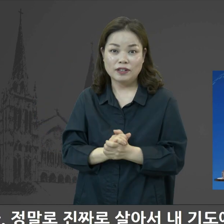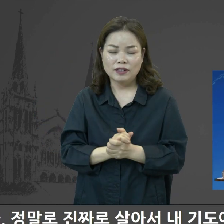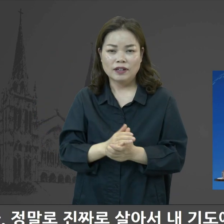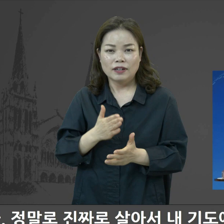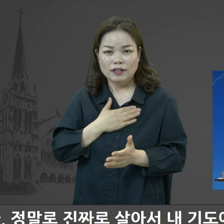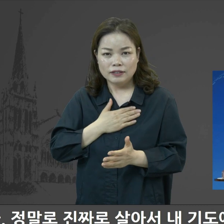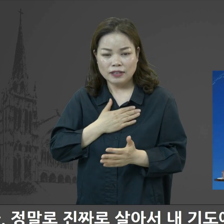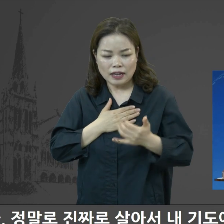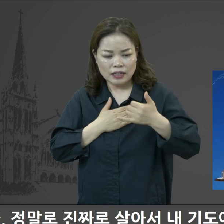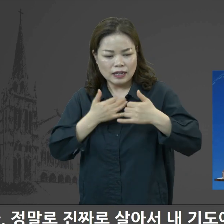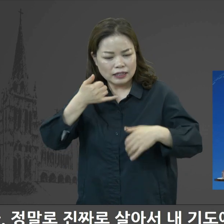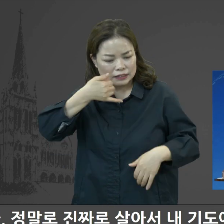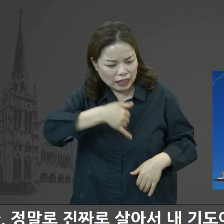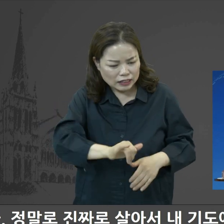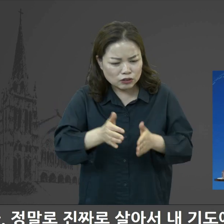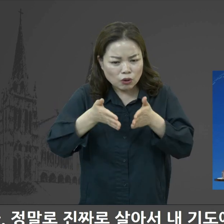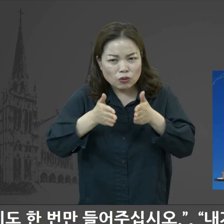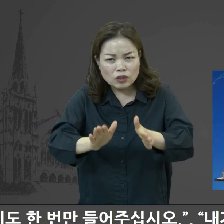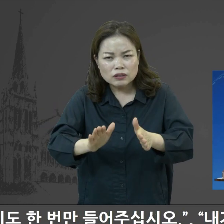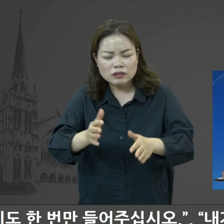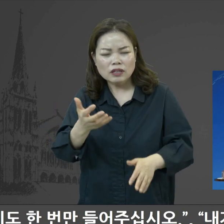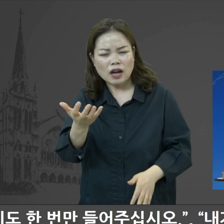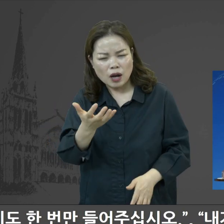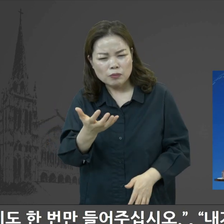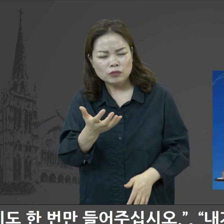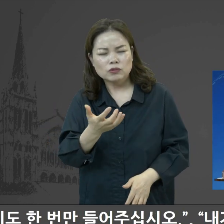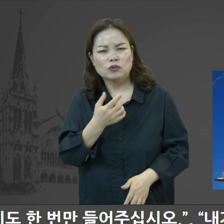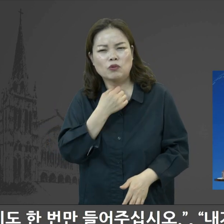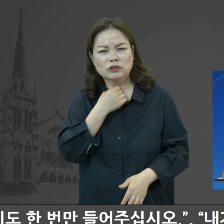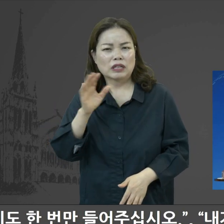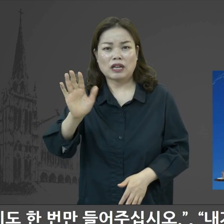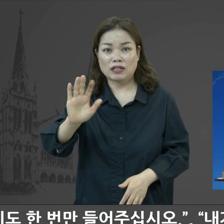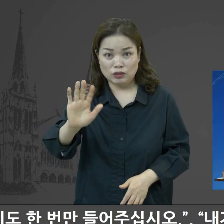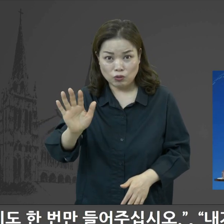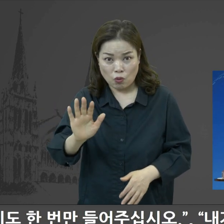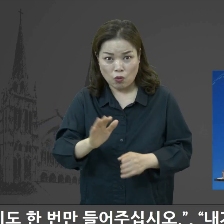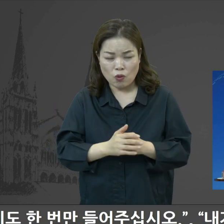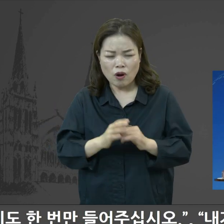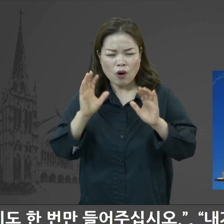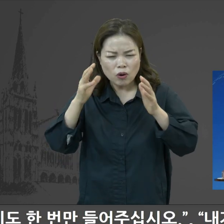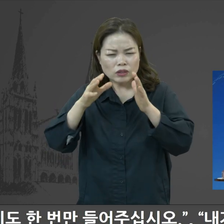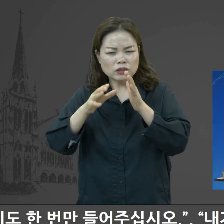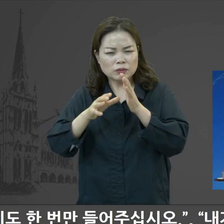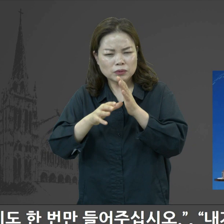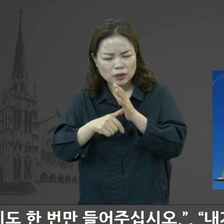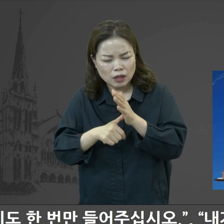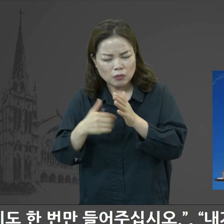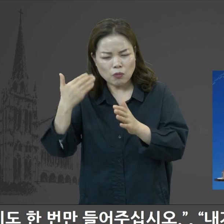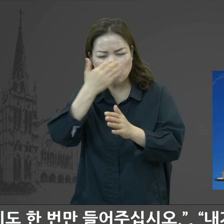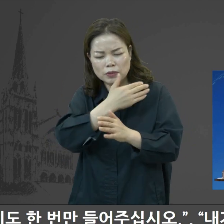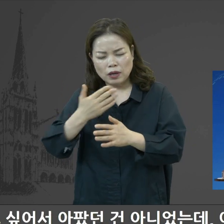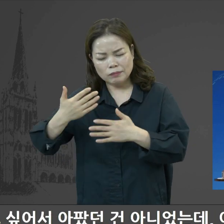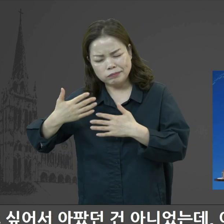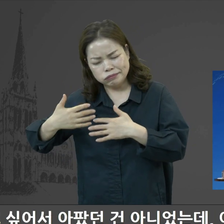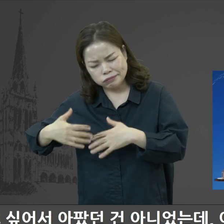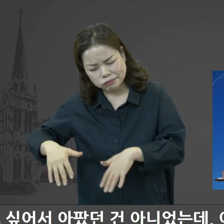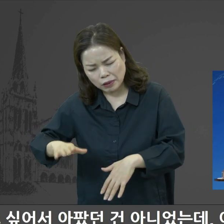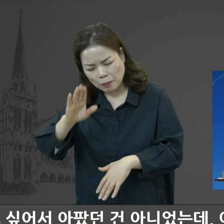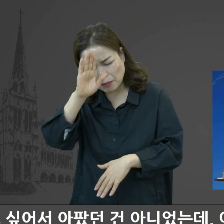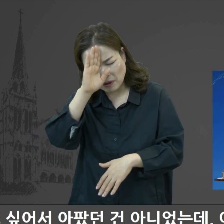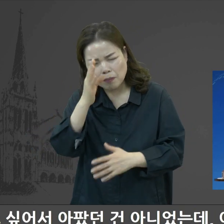내가 자식으로 태어나서 내가 아프고 싶어서 아팠던 거 아니었는데 어렸을 때부터 본의 아니게 몸이 약해서